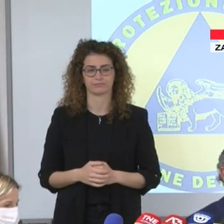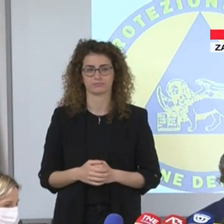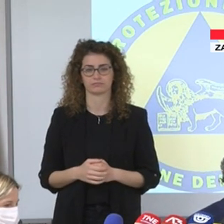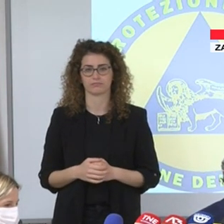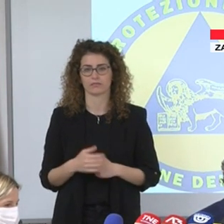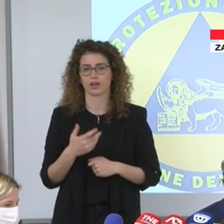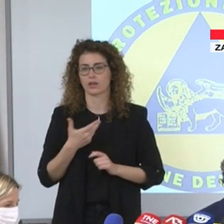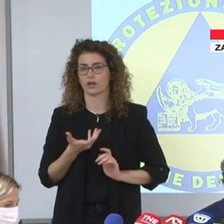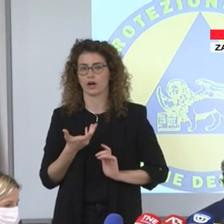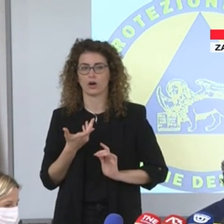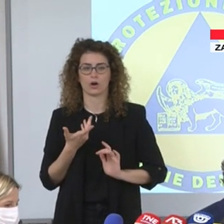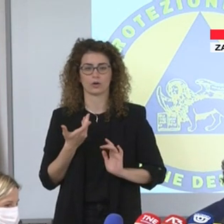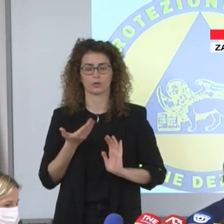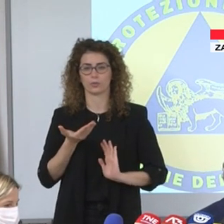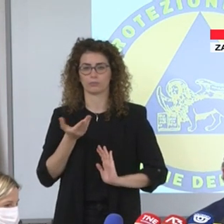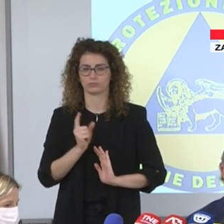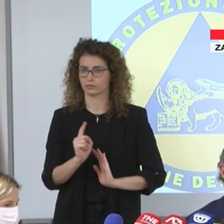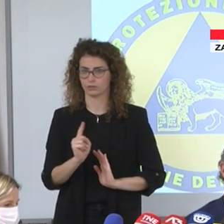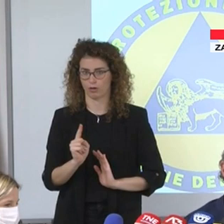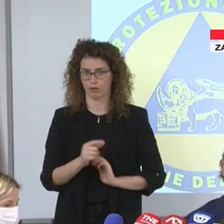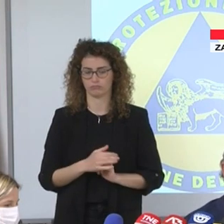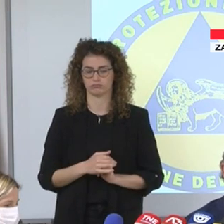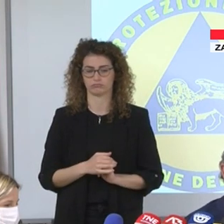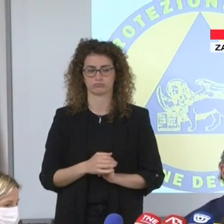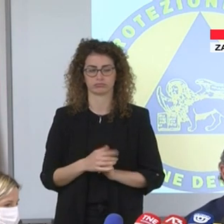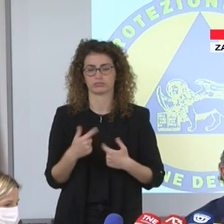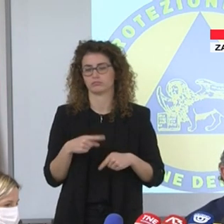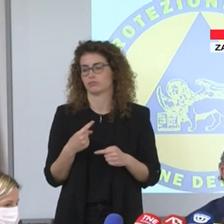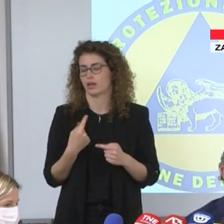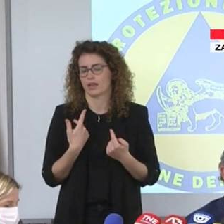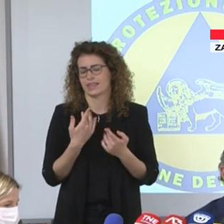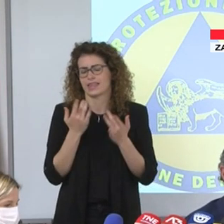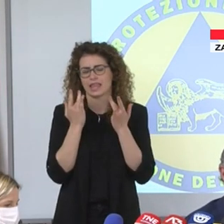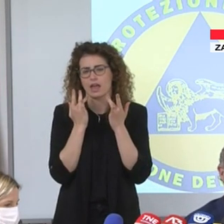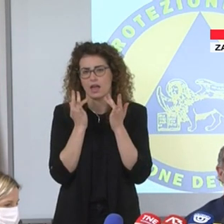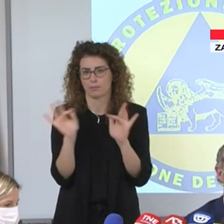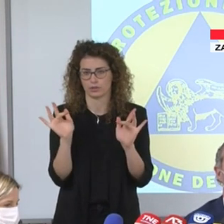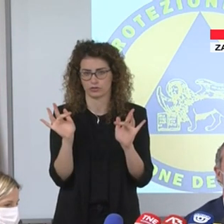Non sono un privilegiato e quindi guardate, posso dire, è una banalità